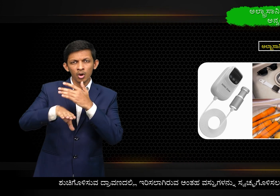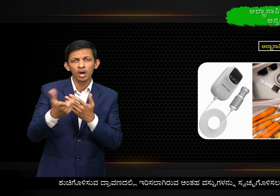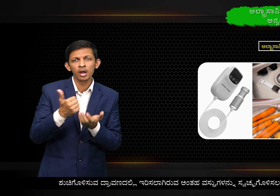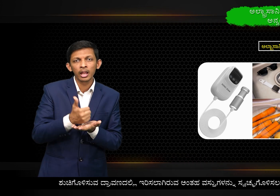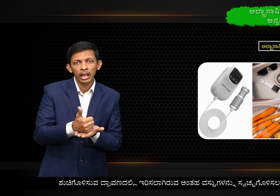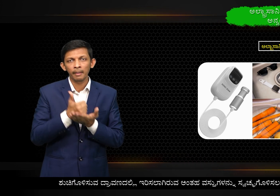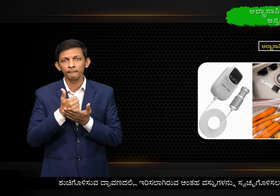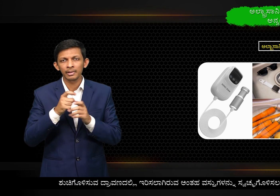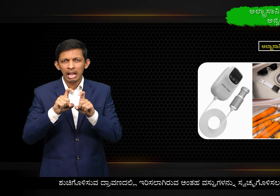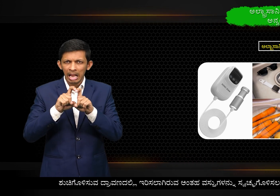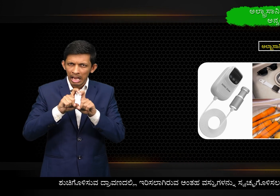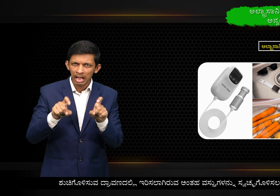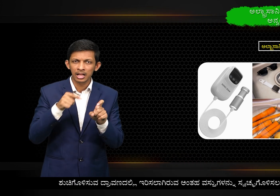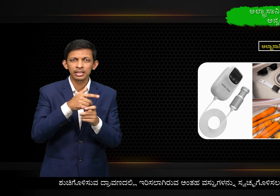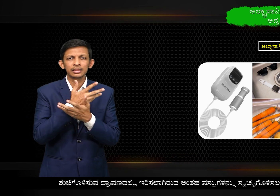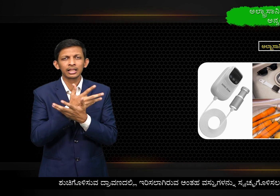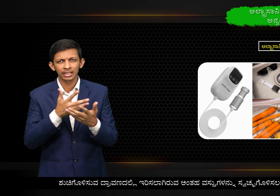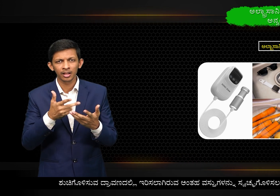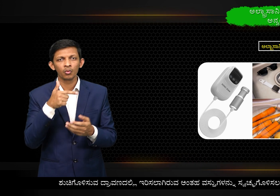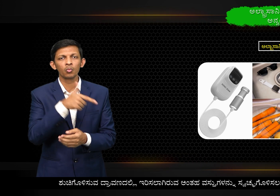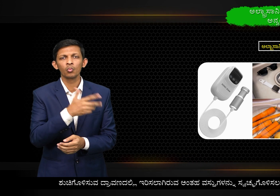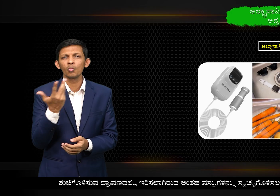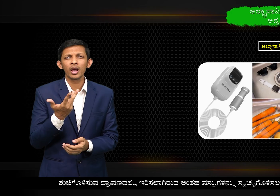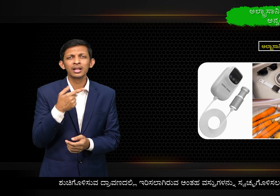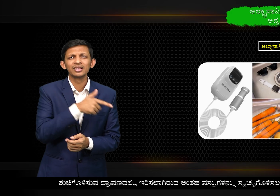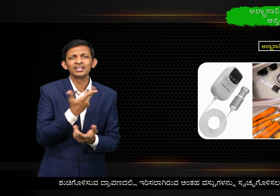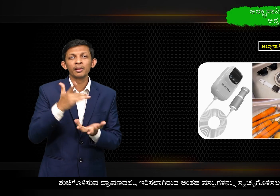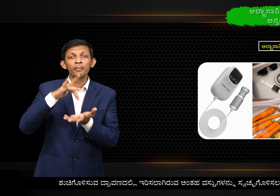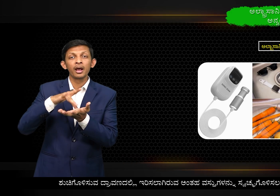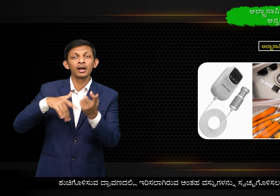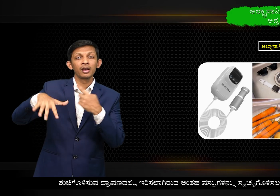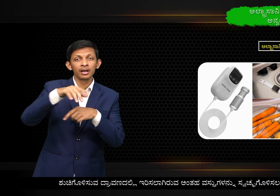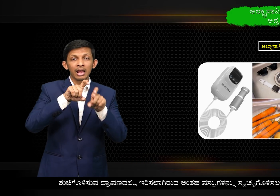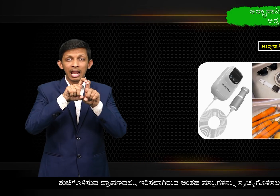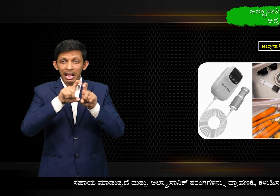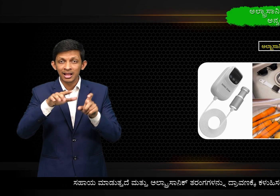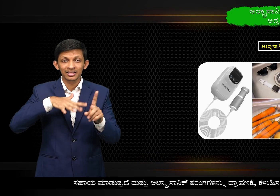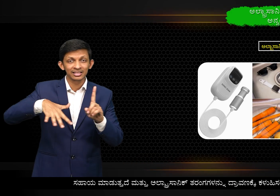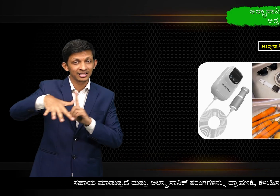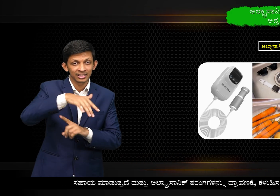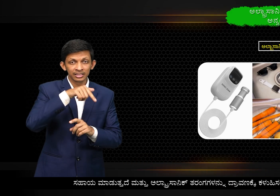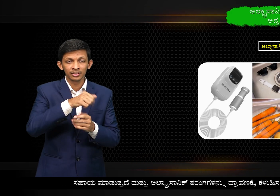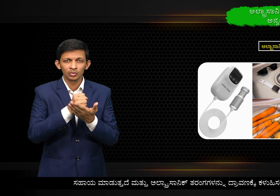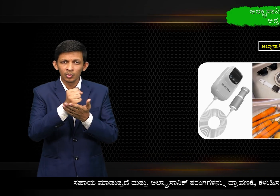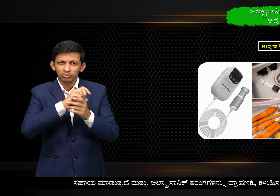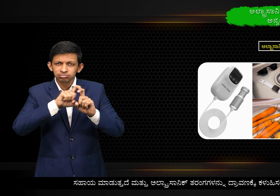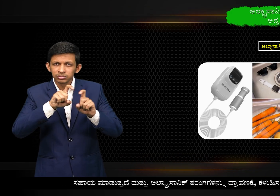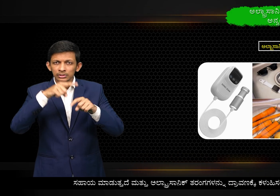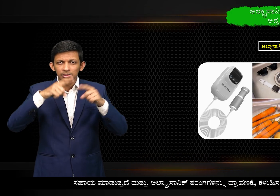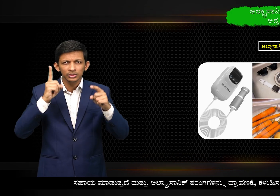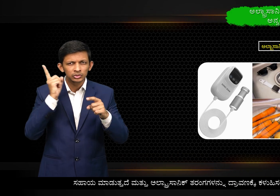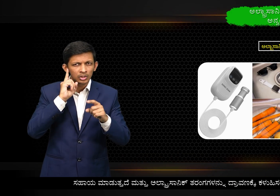ಶುಚಿಗೊಳಿಸುವ ದ್ರಾವಣದಲ್ಲಿ ಇರಿಸಲಾಗಿರುವ ಅಂತಹ ವಸ್ತುಗಳನ್ನು ಸ್ವಚ್ಛಗೊಳಿಸಲು ಅಲ್ಟ್ರಾಸಾನಿಕ್ ಸಹಾಯ ಮಾಡುತ್ತದೆ